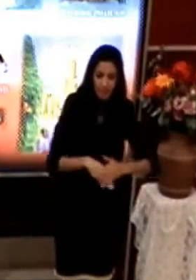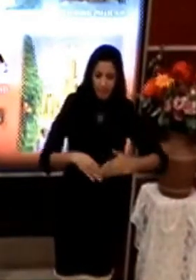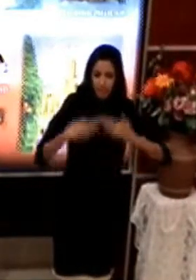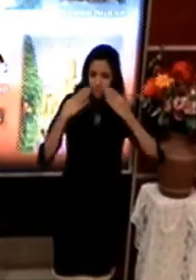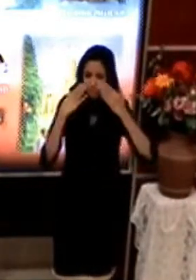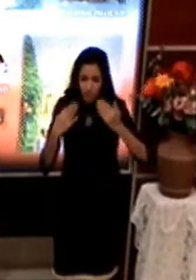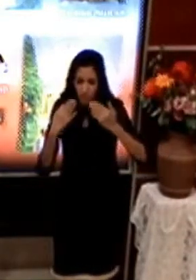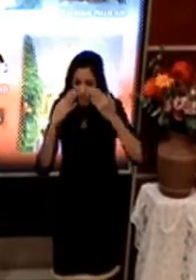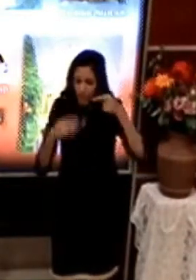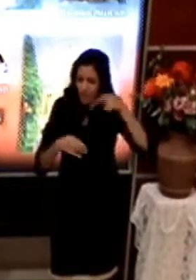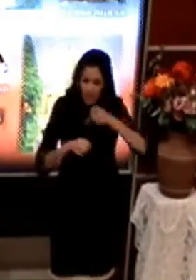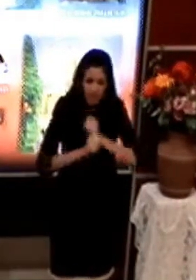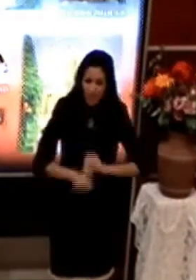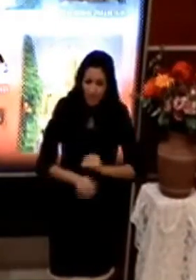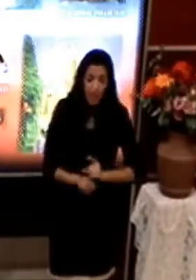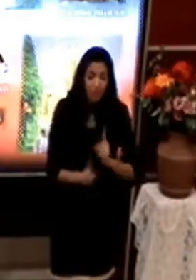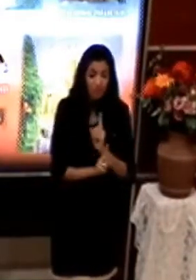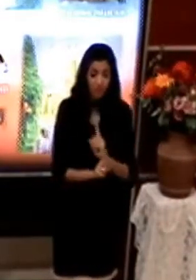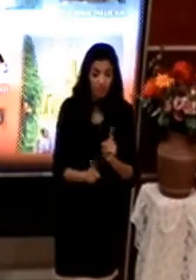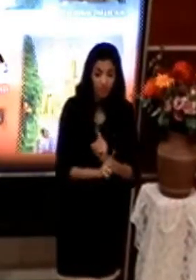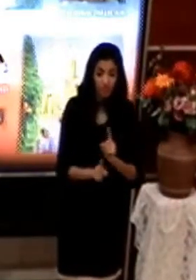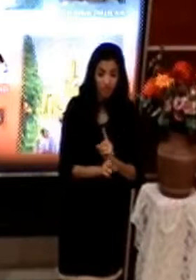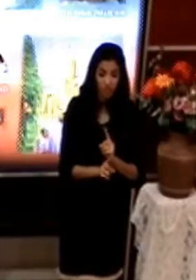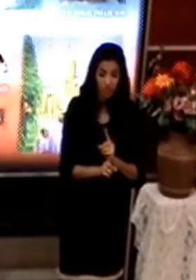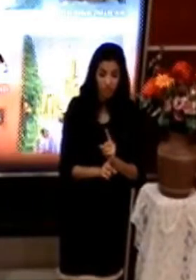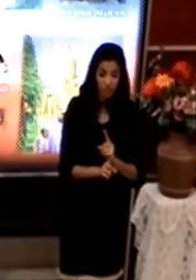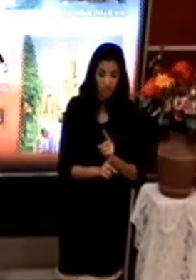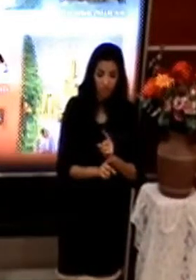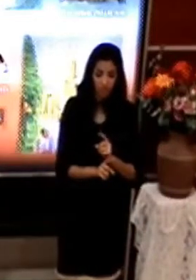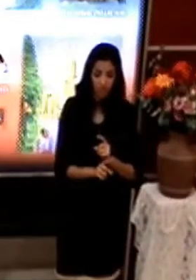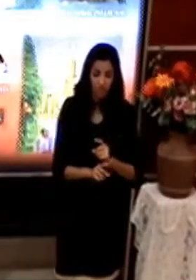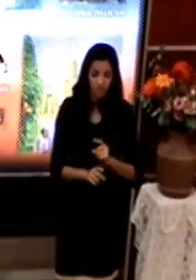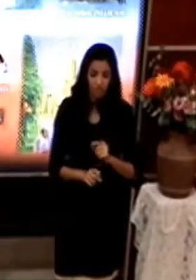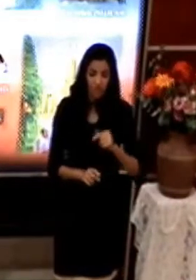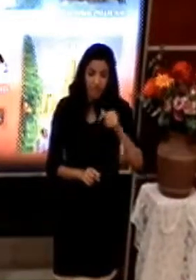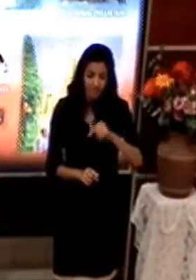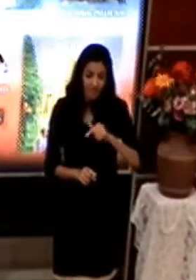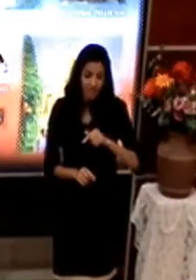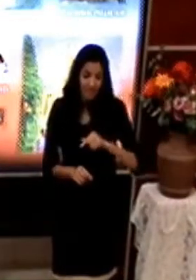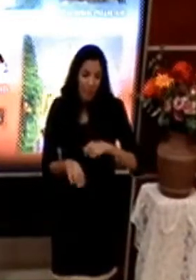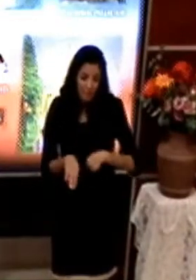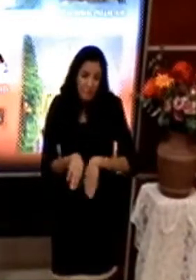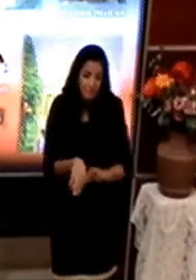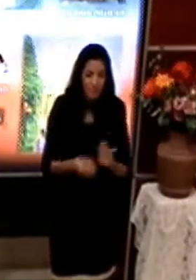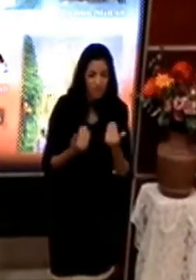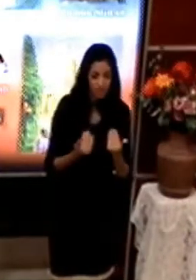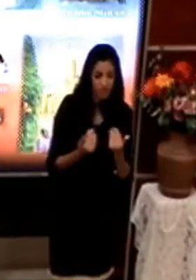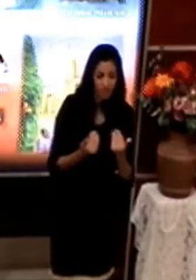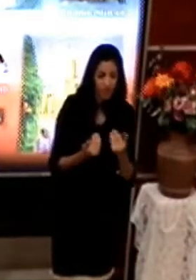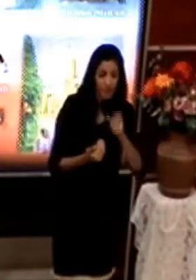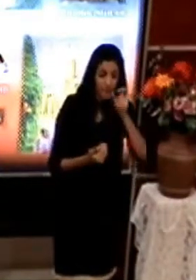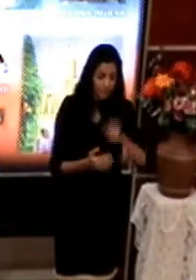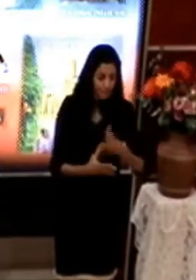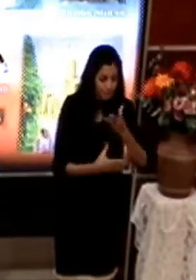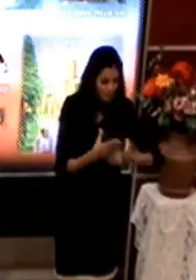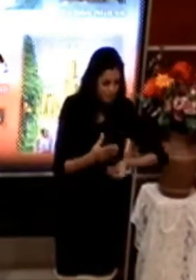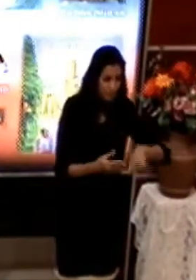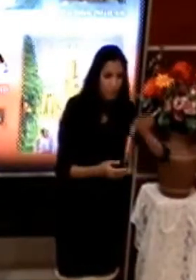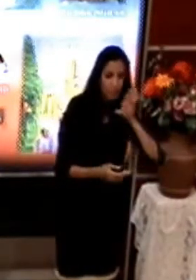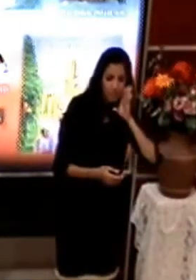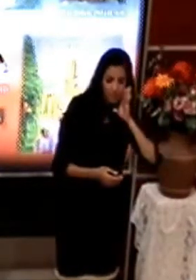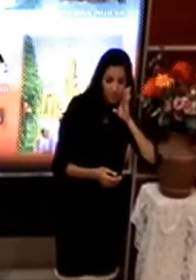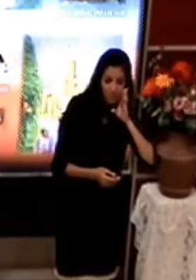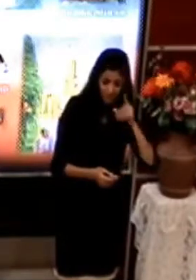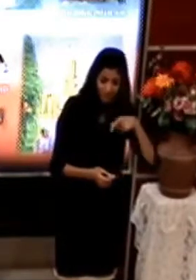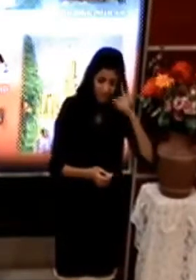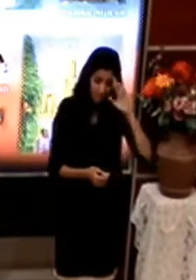está, sino vos recalcarle lo mejor que puede estar. Porque la persona que peca y que está mal, ya sabe que